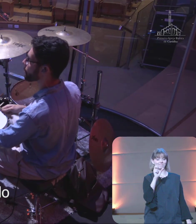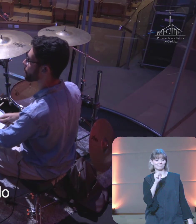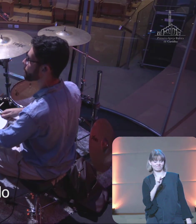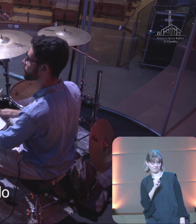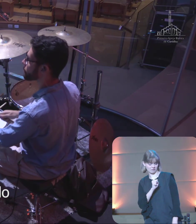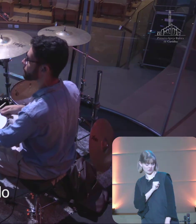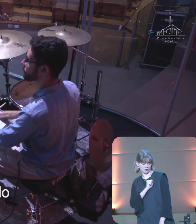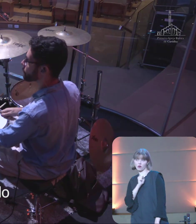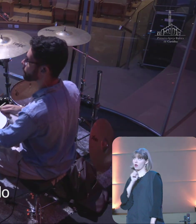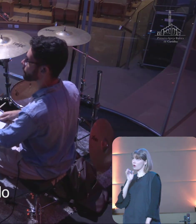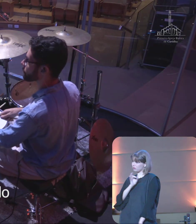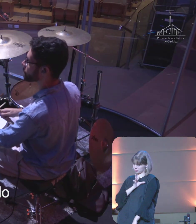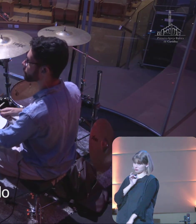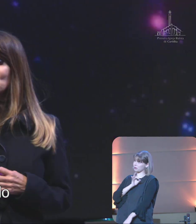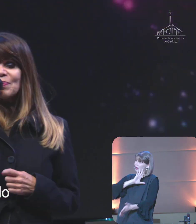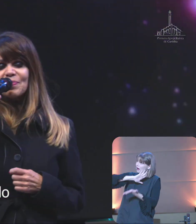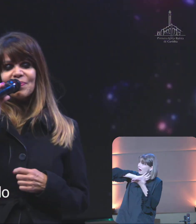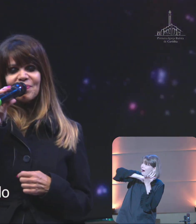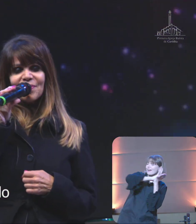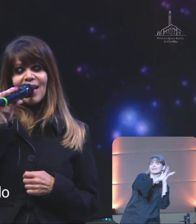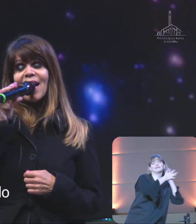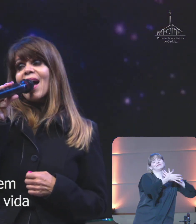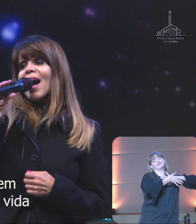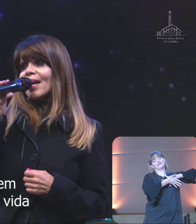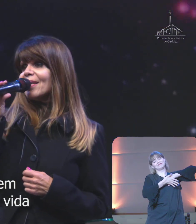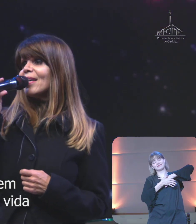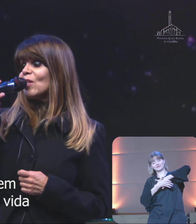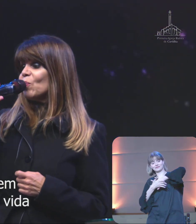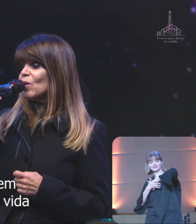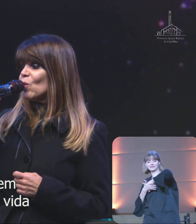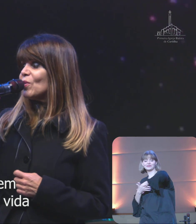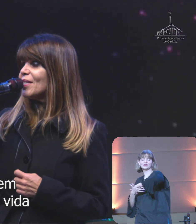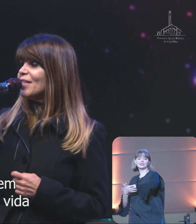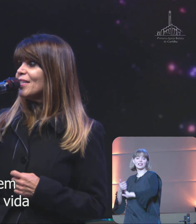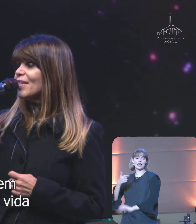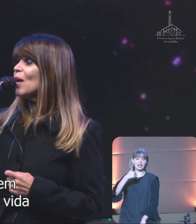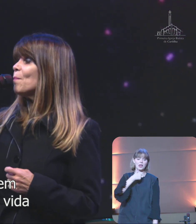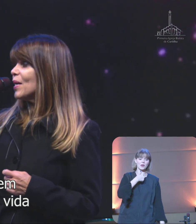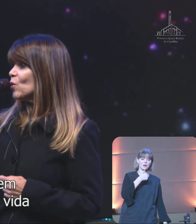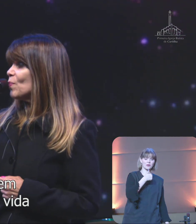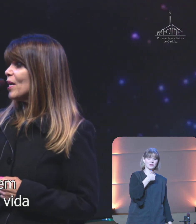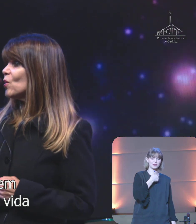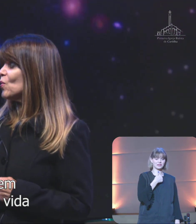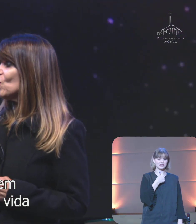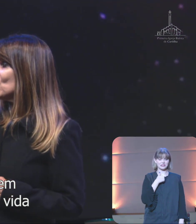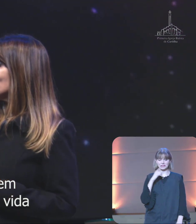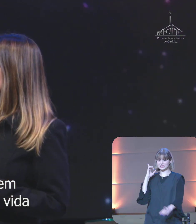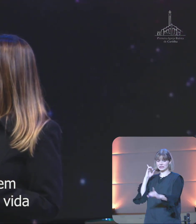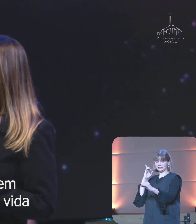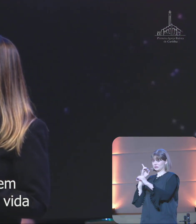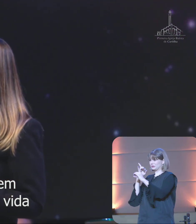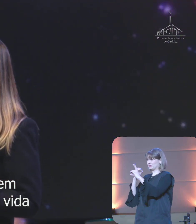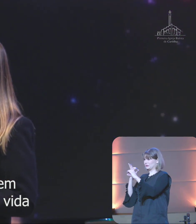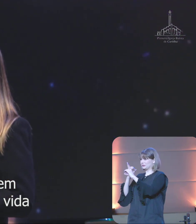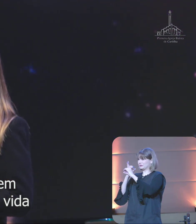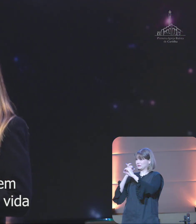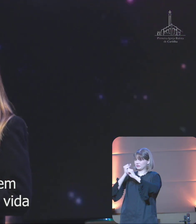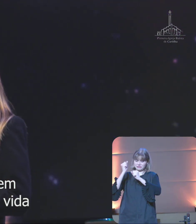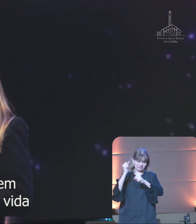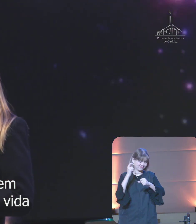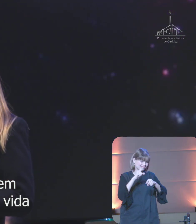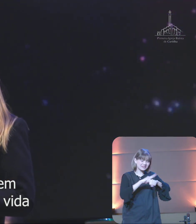lança fora o medo. Ainda que eu me encontre bem no meio das